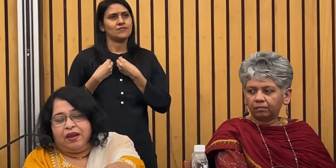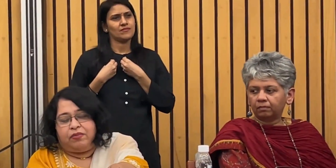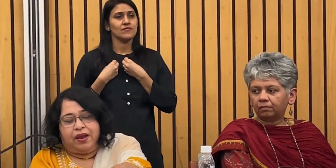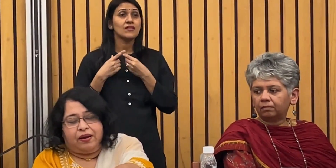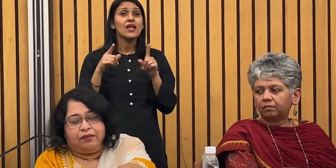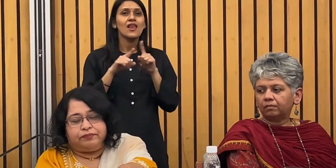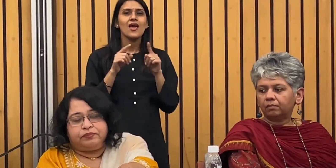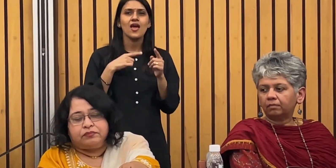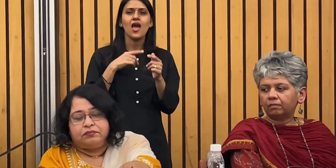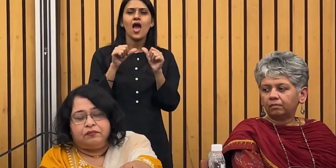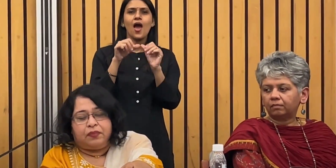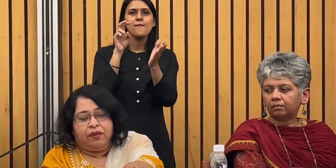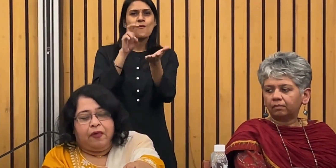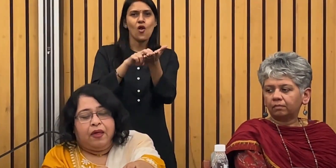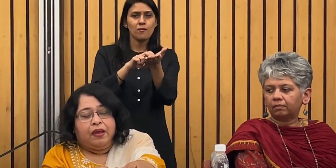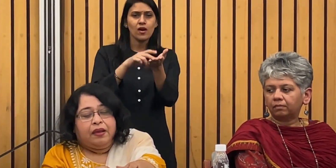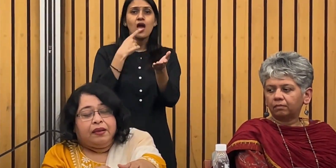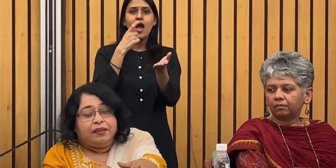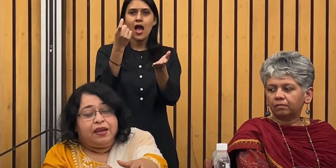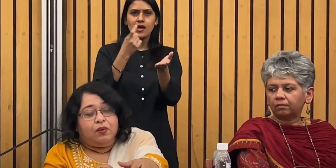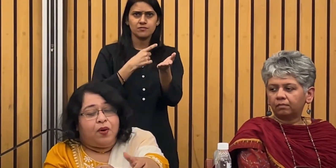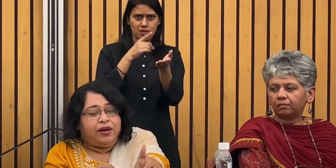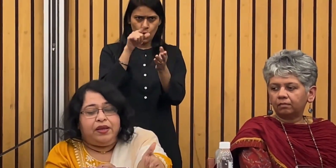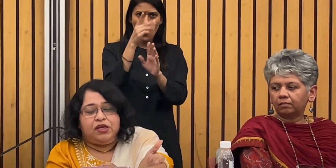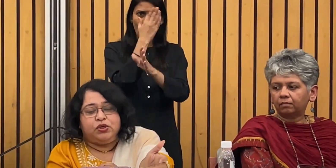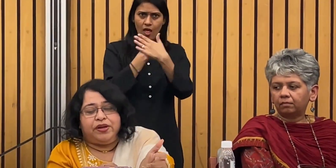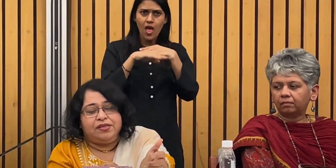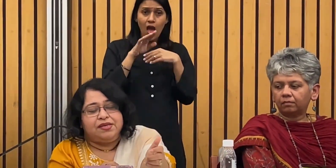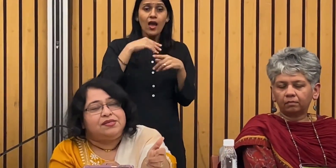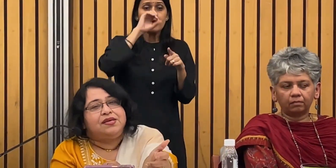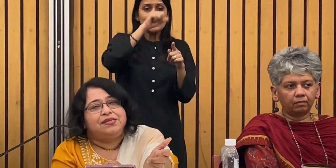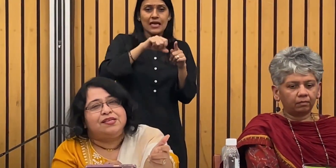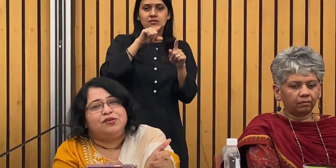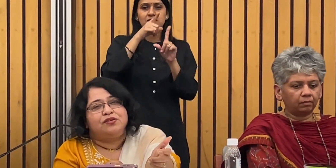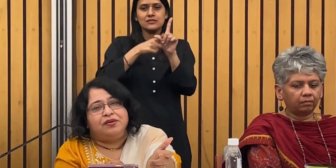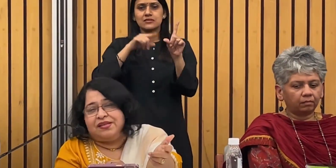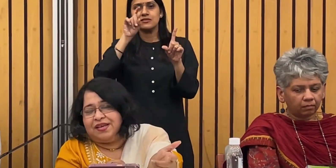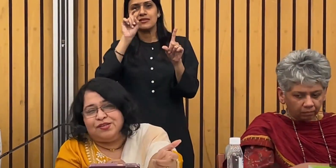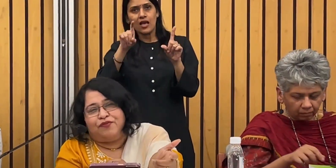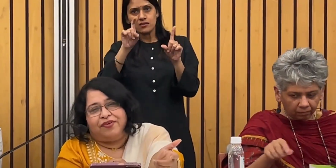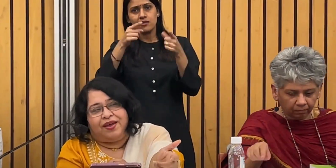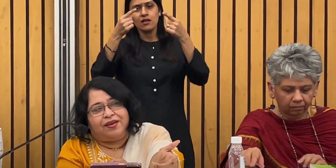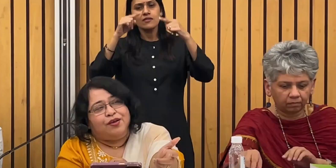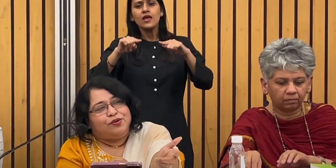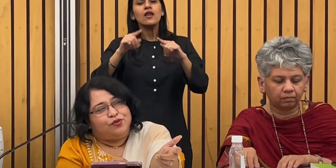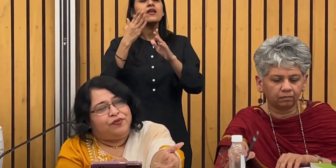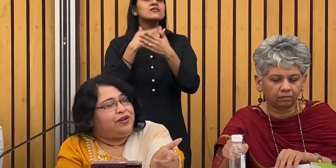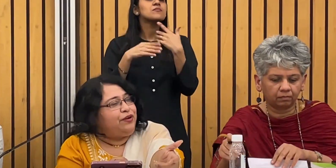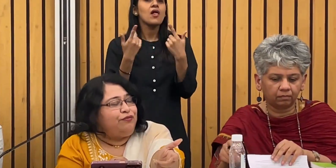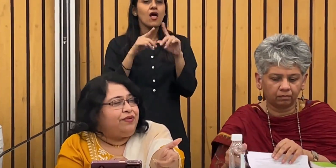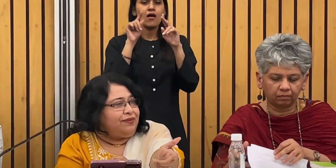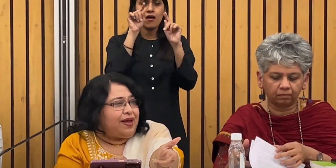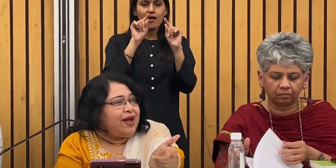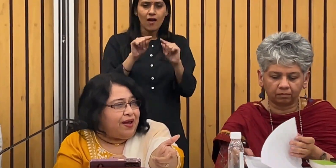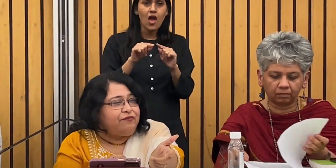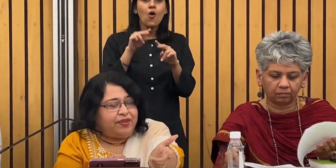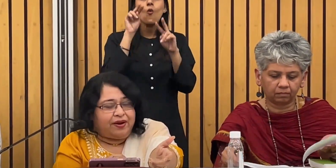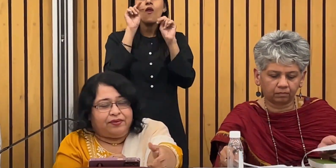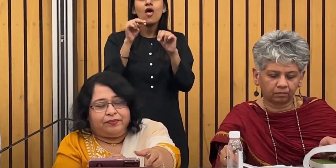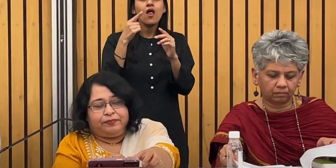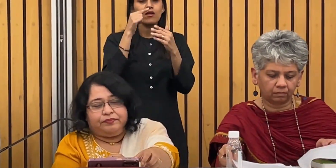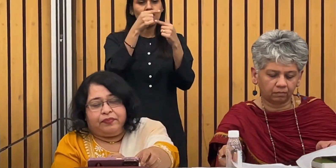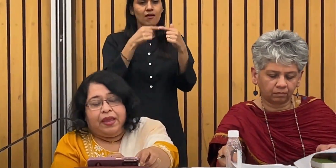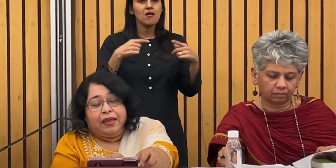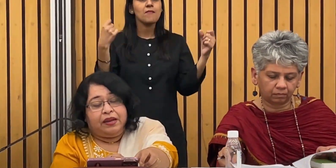डेटा कैन बी हैव. देन क्वालिटी एश्योरेंस इज द एसेंस ऑफ केयर, सो वी नीड टू हैव